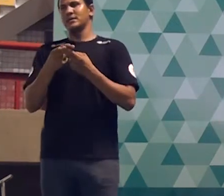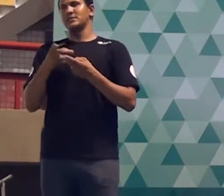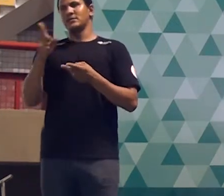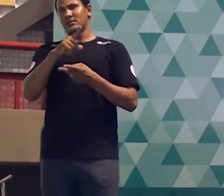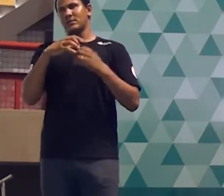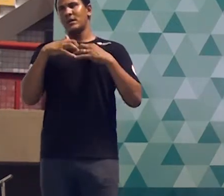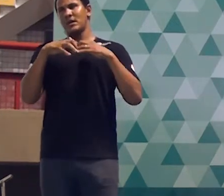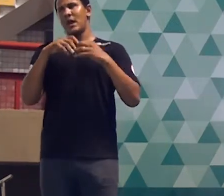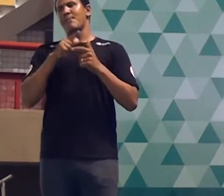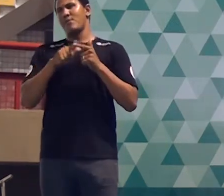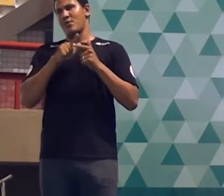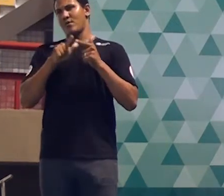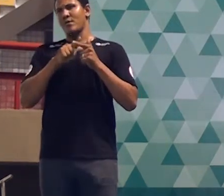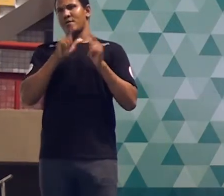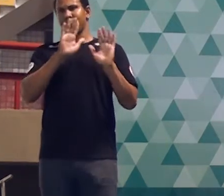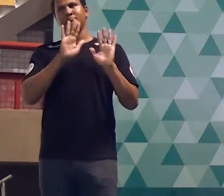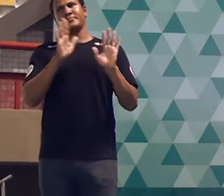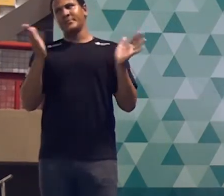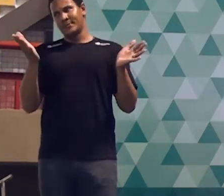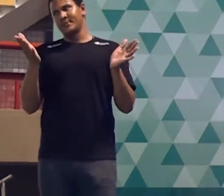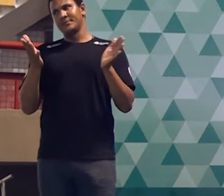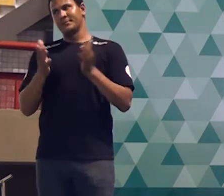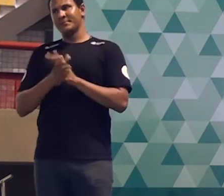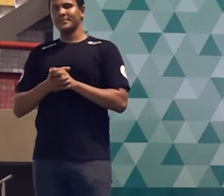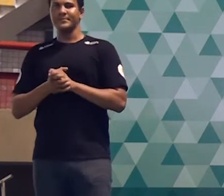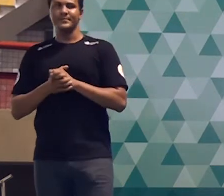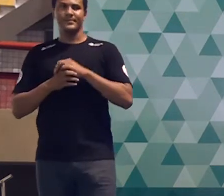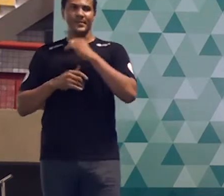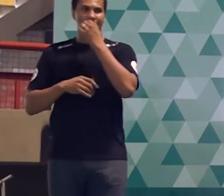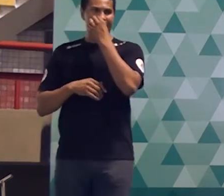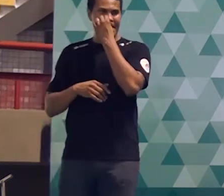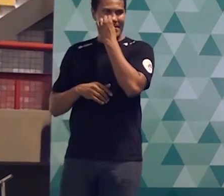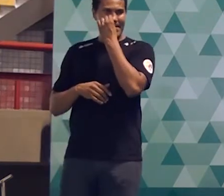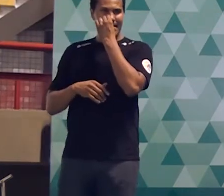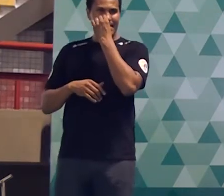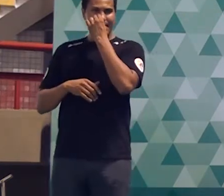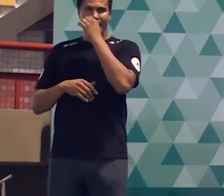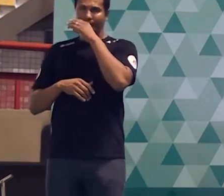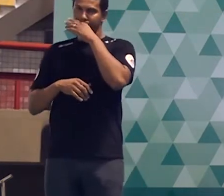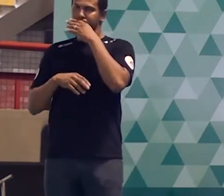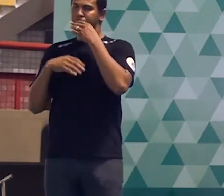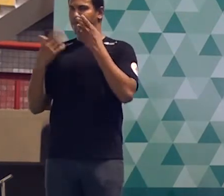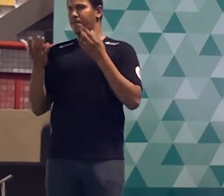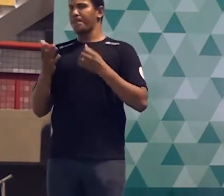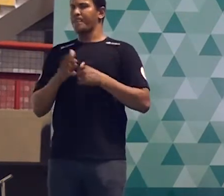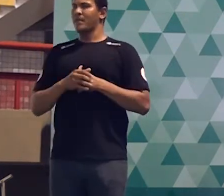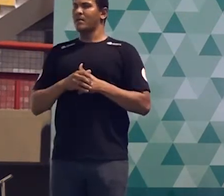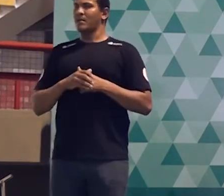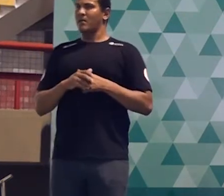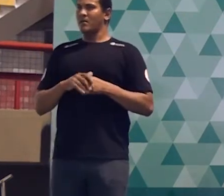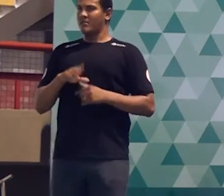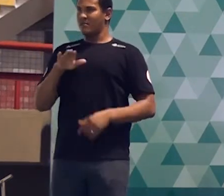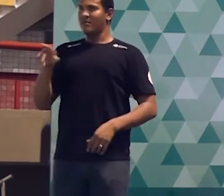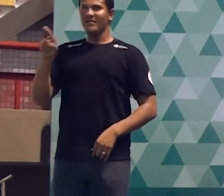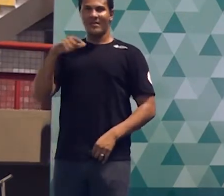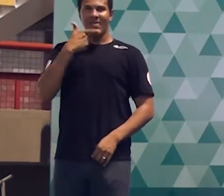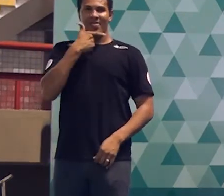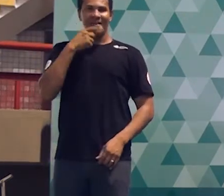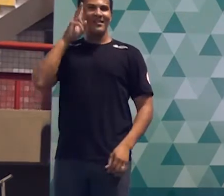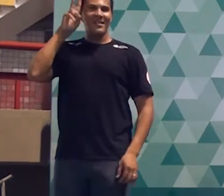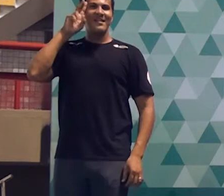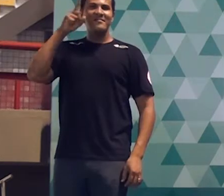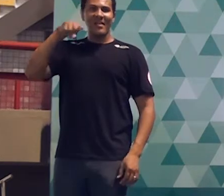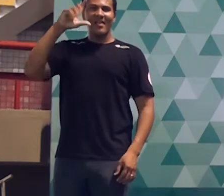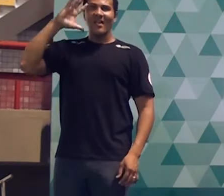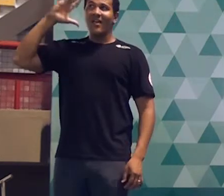de atenção. Então, o que acontece? A criança no colégio, vocês estão só se lembrando aí das coisas,